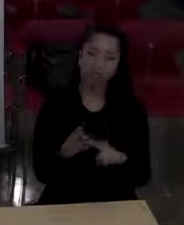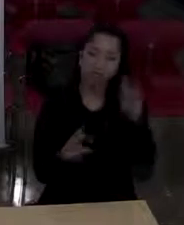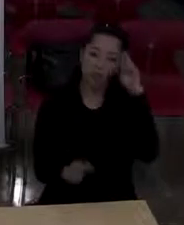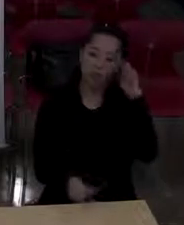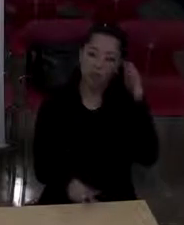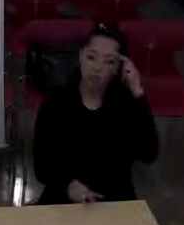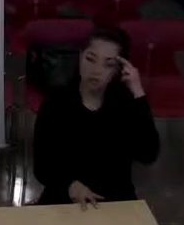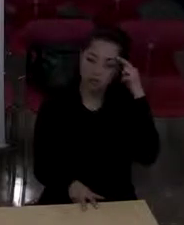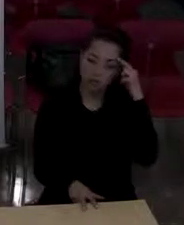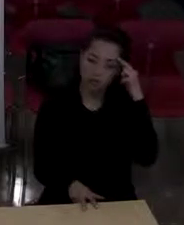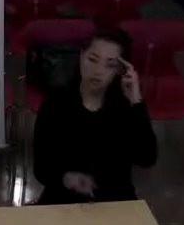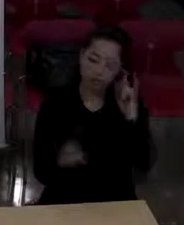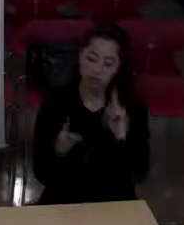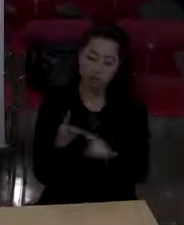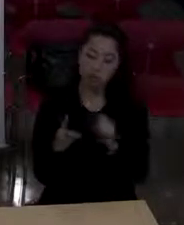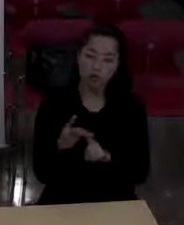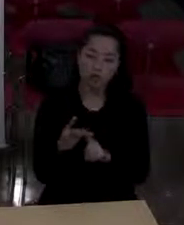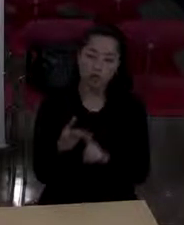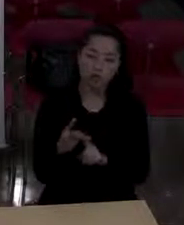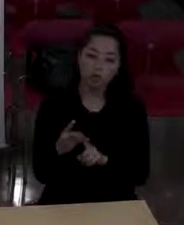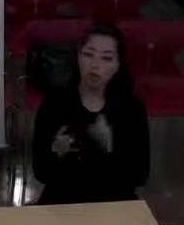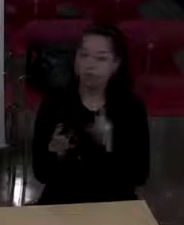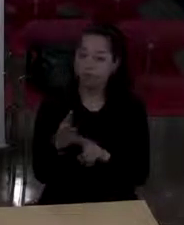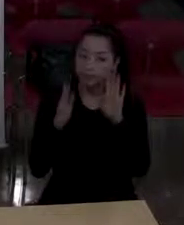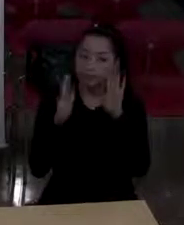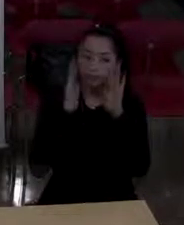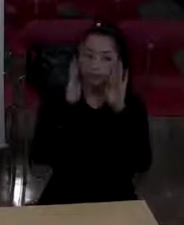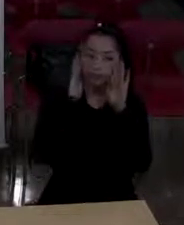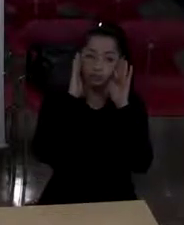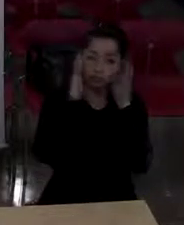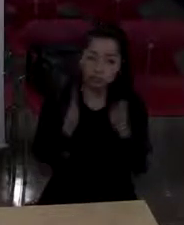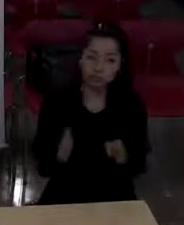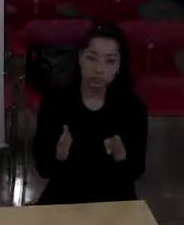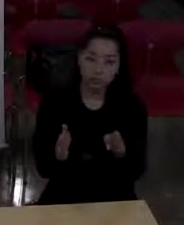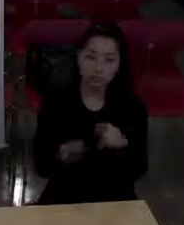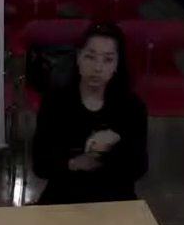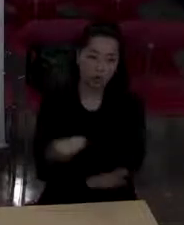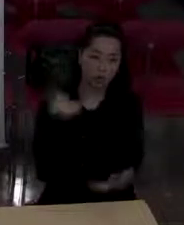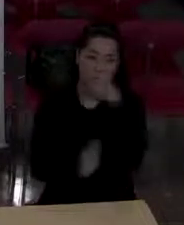cognitivo y pues de toda la atención integral.